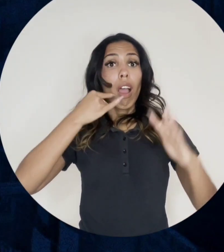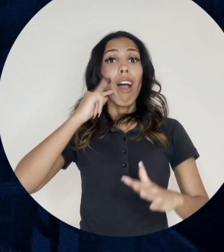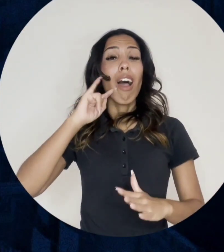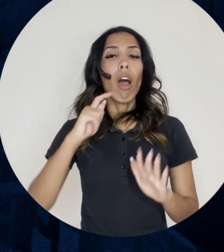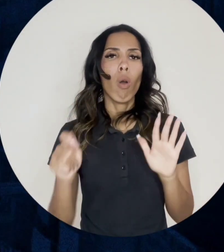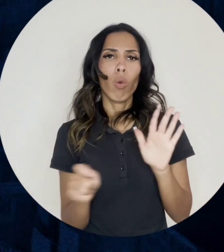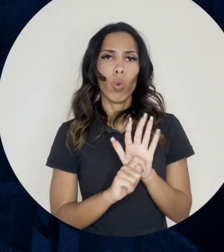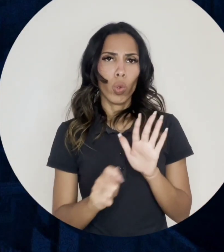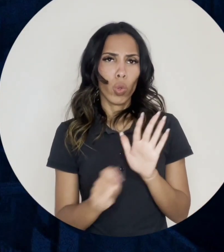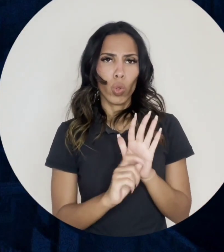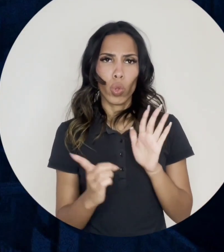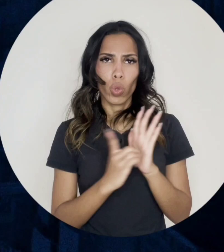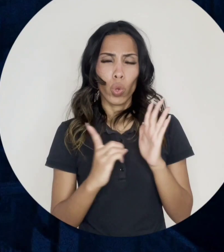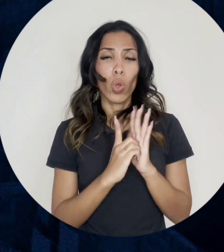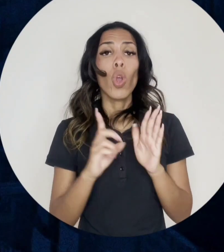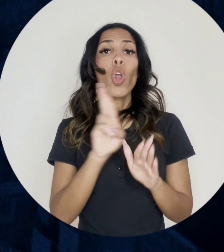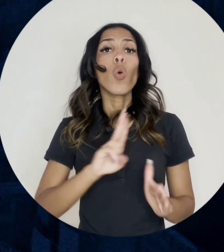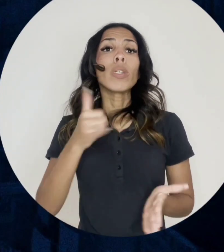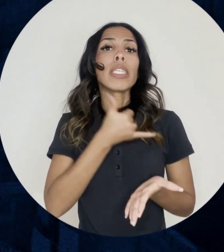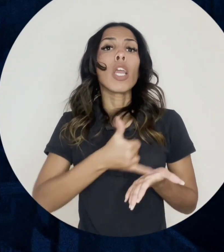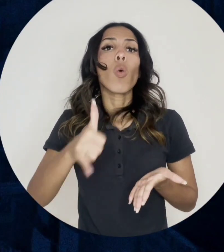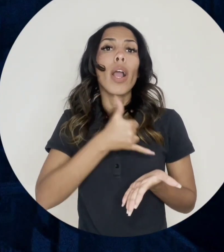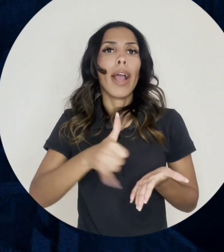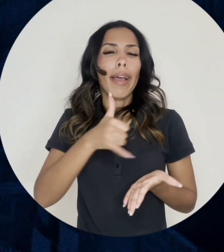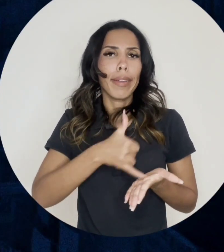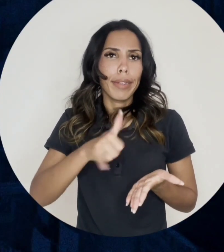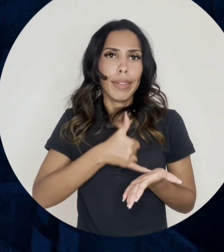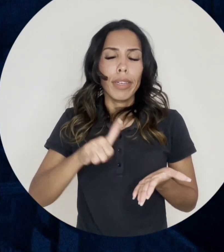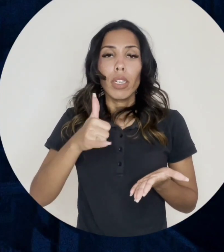droga, né, que eu fui usuária de cocaína.